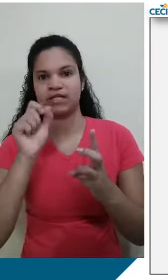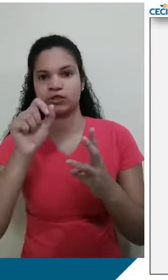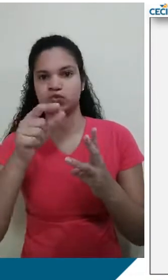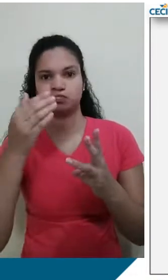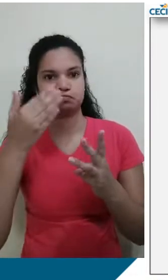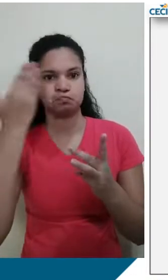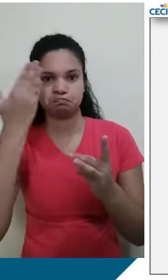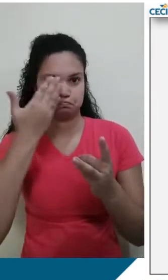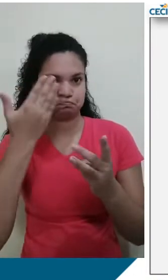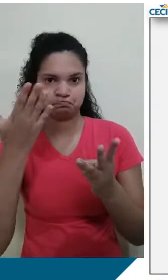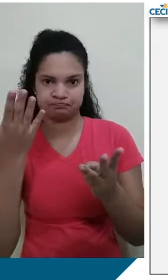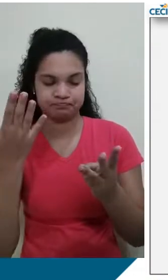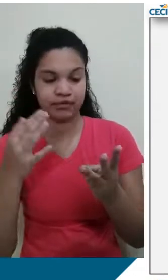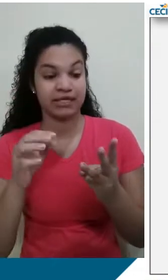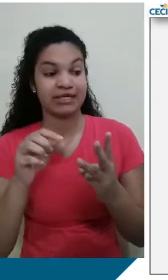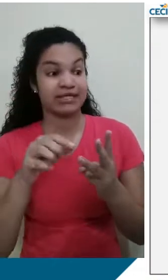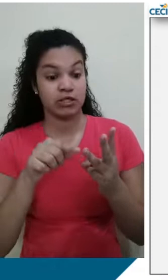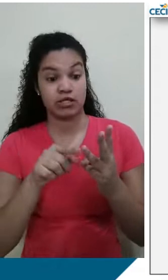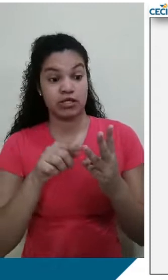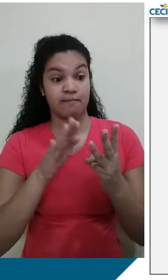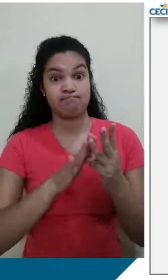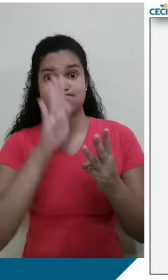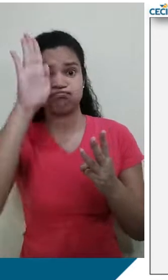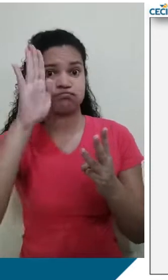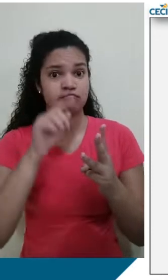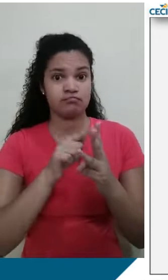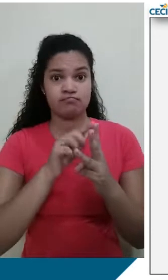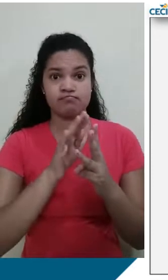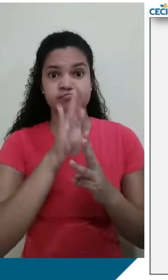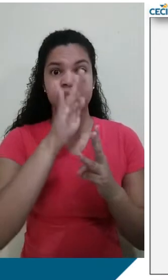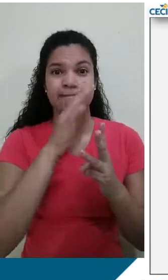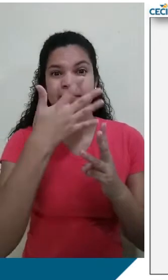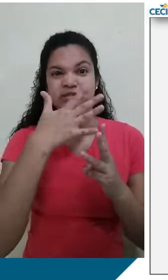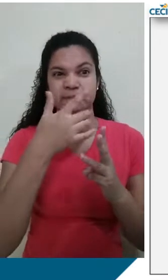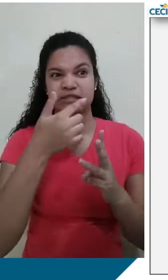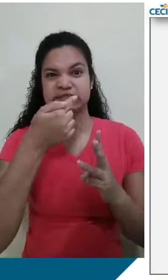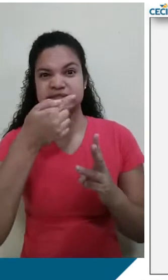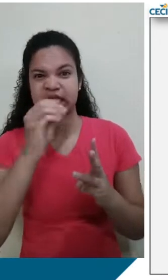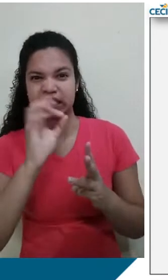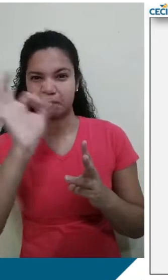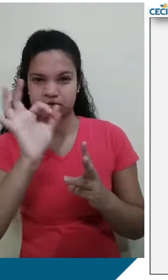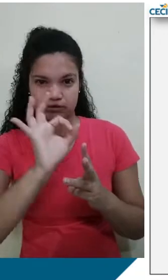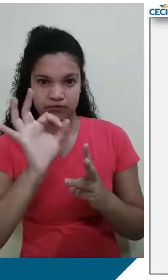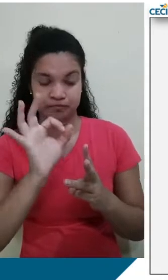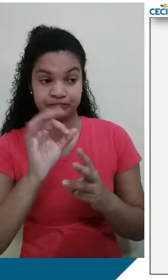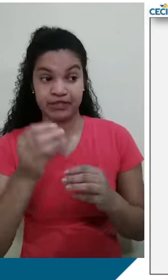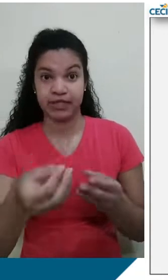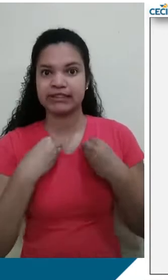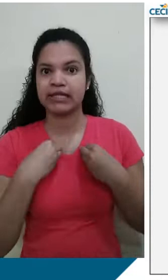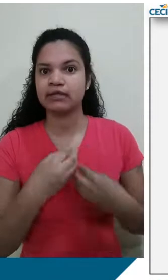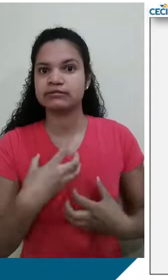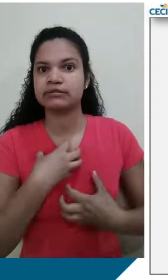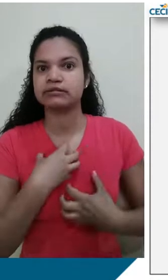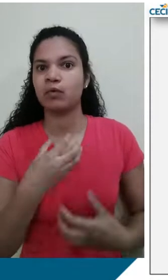O pigmento verde seria ativado ao máximo e o vermelho seria ativado em aproximadamente 75%, e isso nos daria